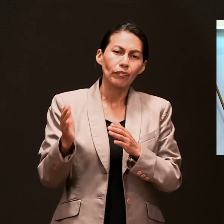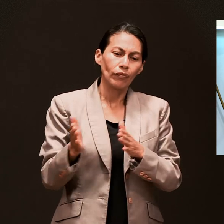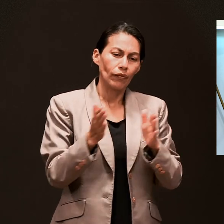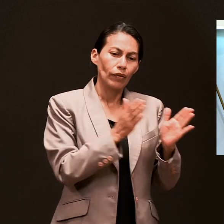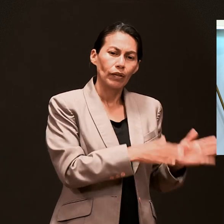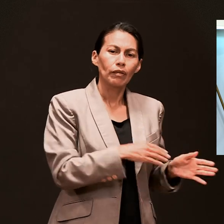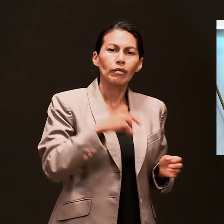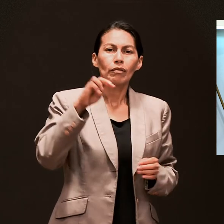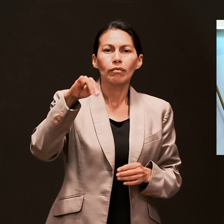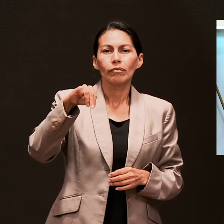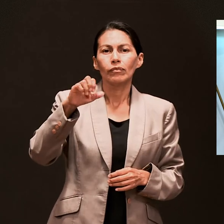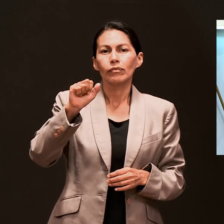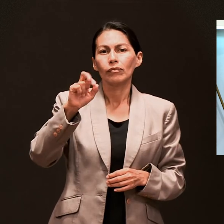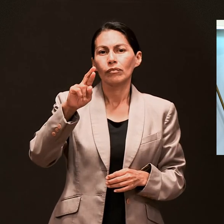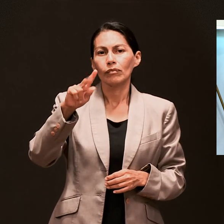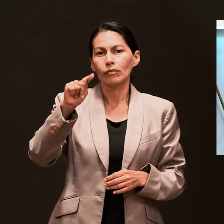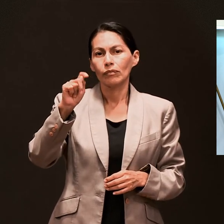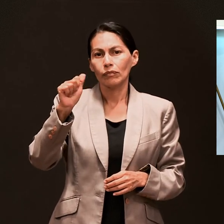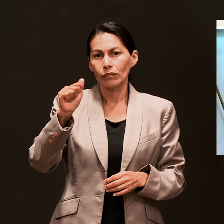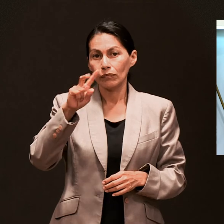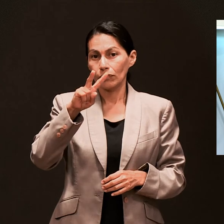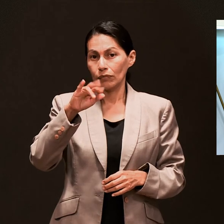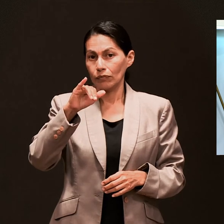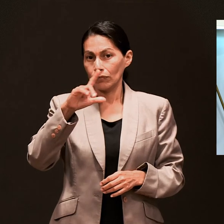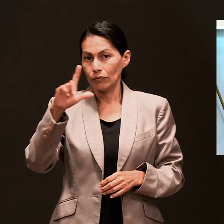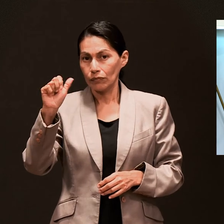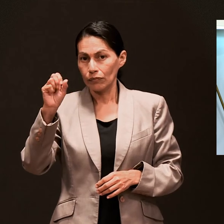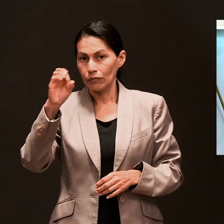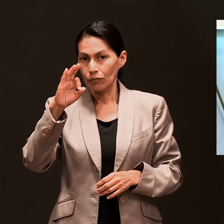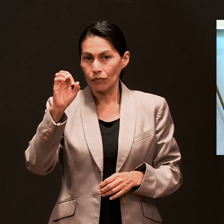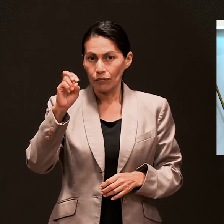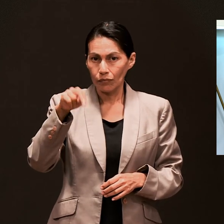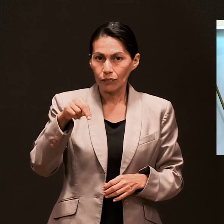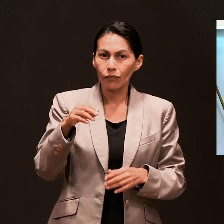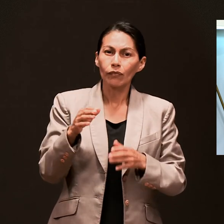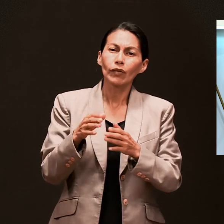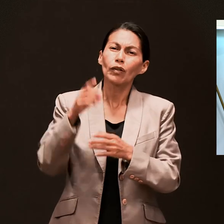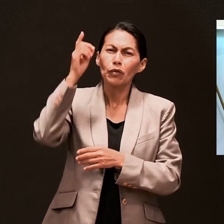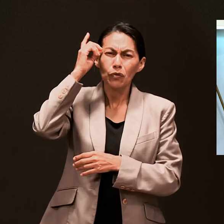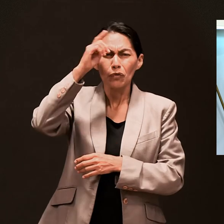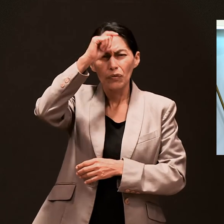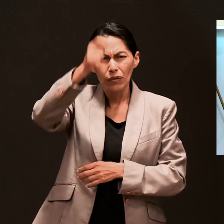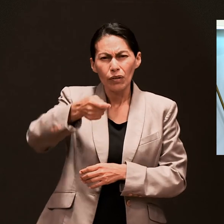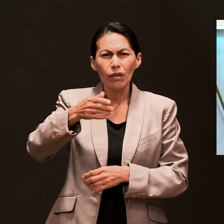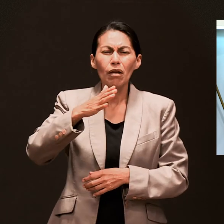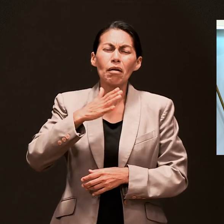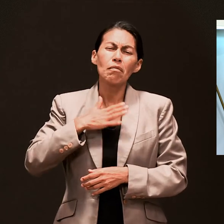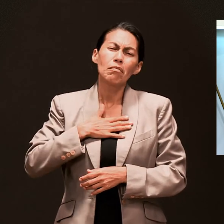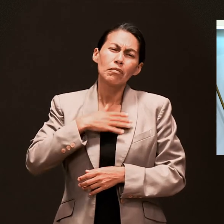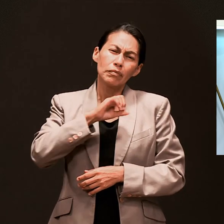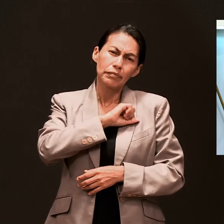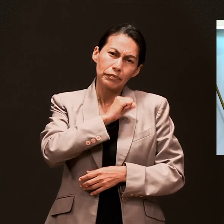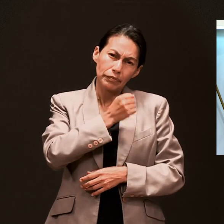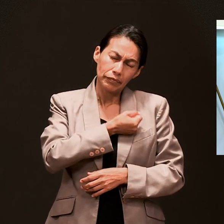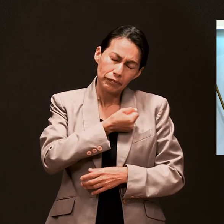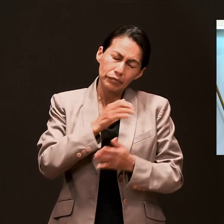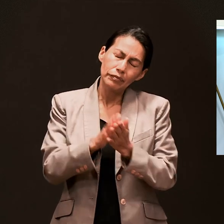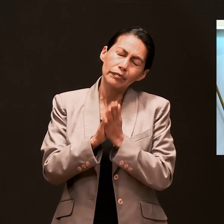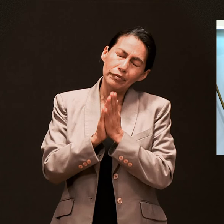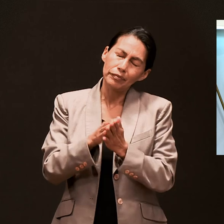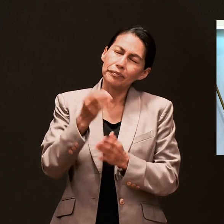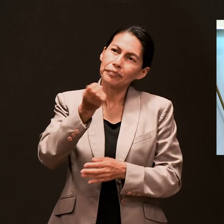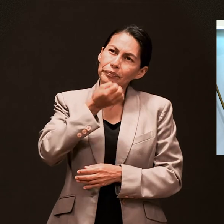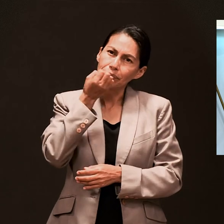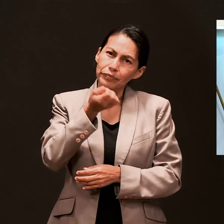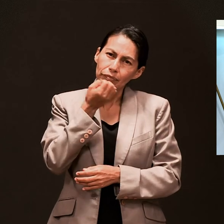estaremos unidos en oración a ti Marta villafam Dios le siga bendiciendo y pido por